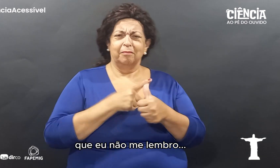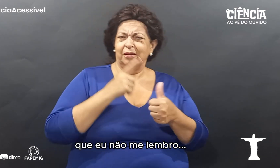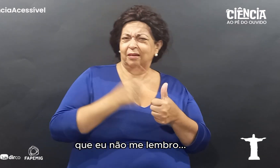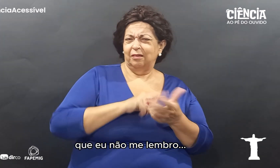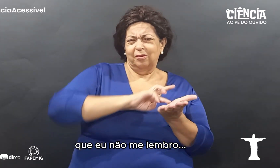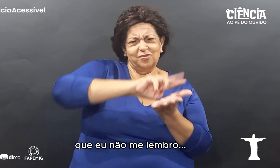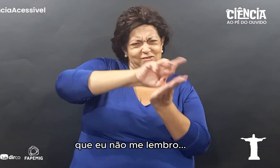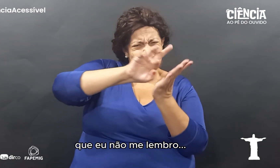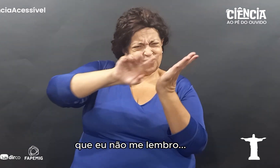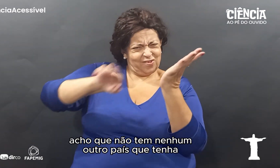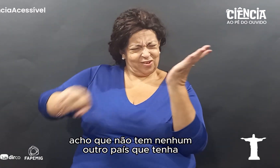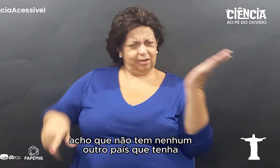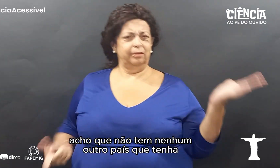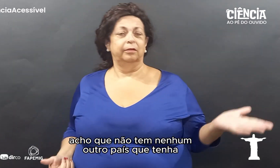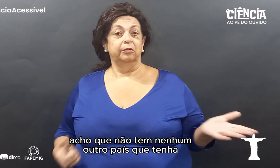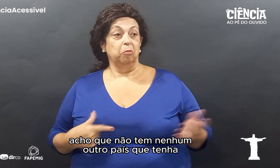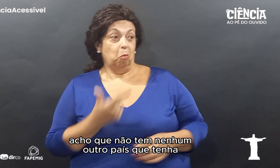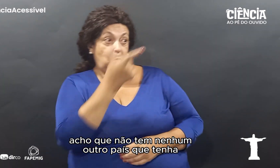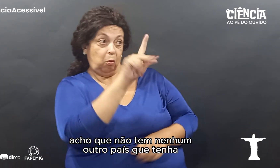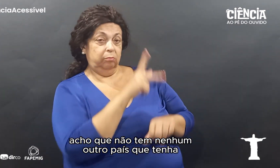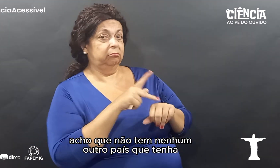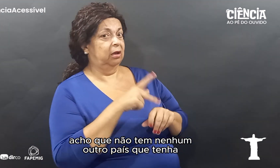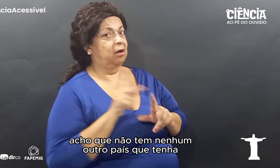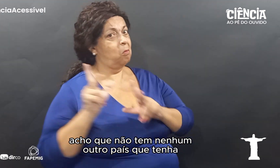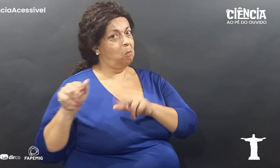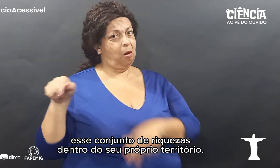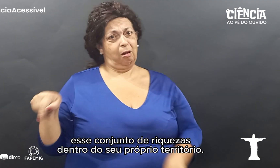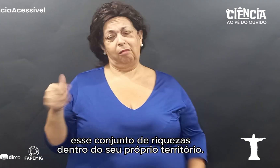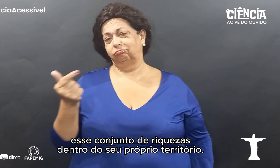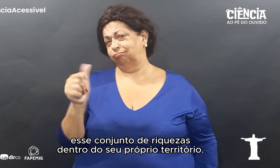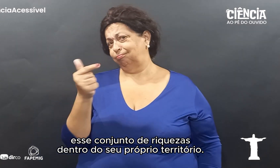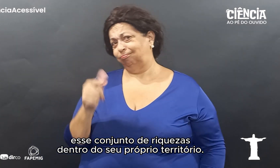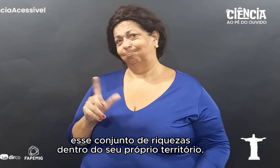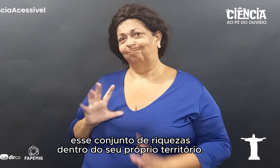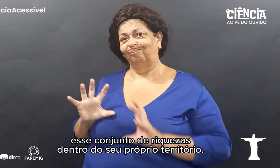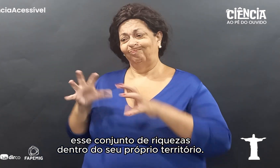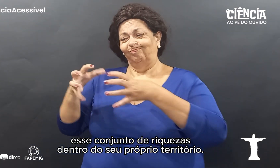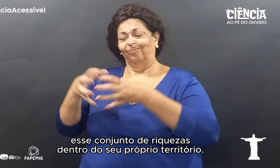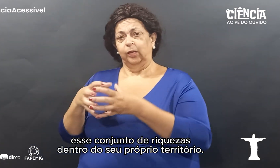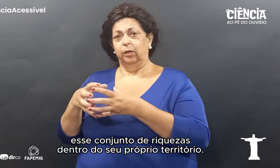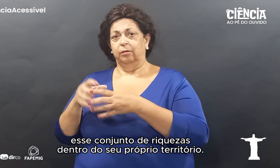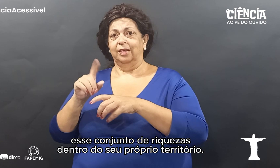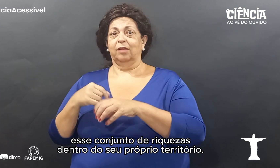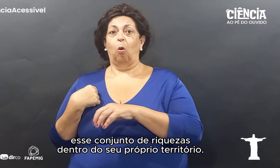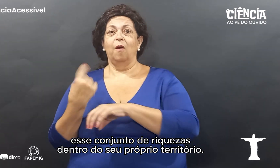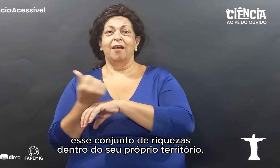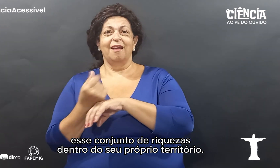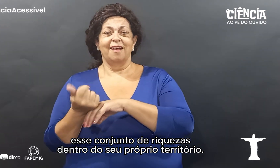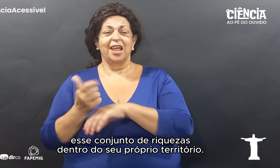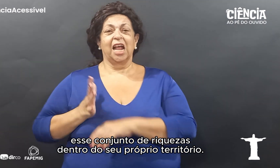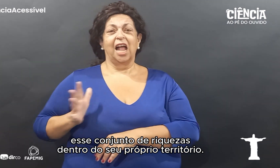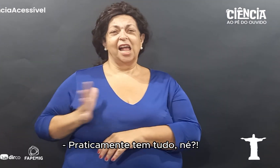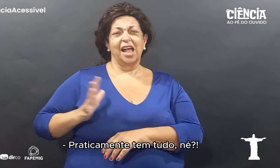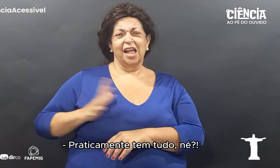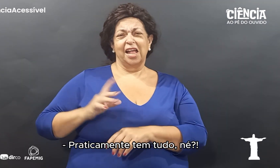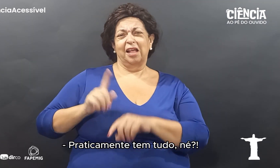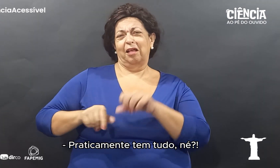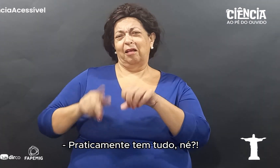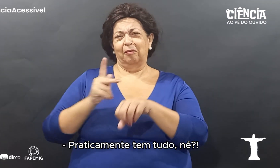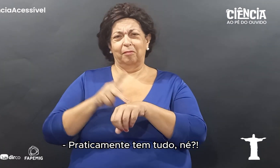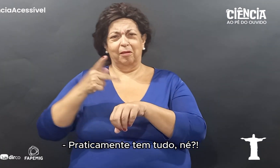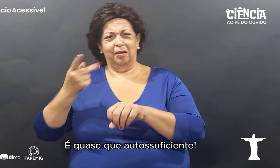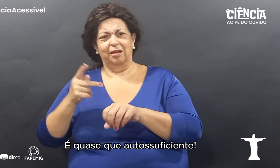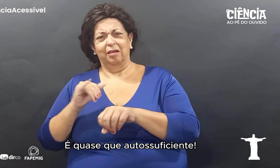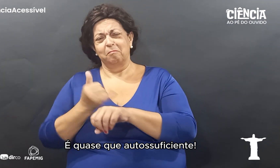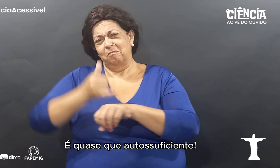que eu não me lembro, acho que de nenhum outro país que tenha esse conjunto de riquezas dentro do seu próprio território. Praticamente